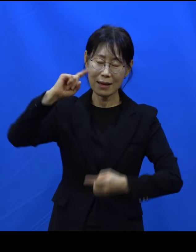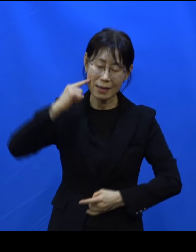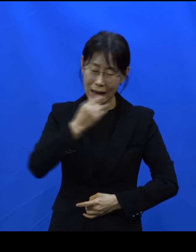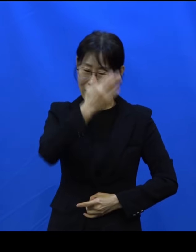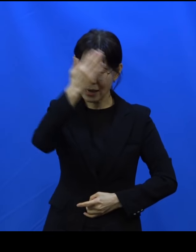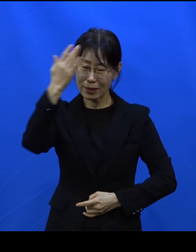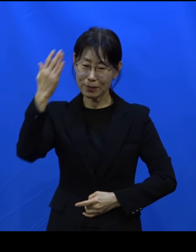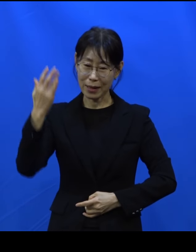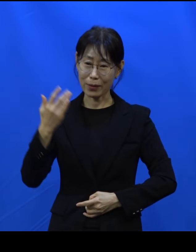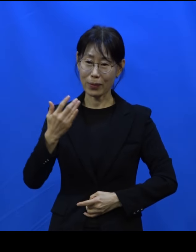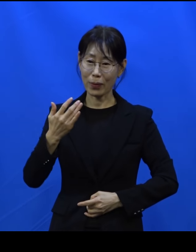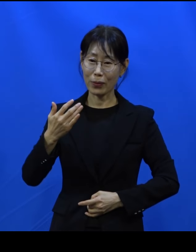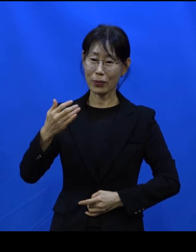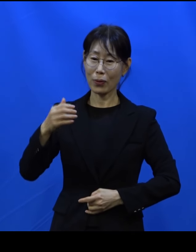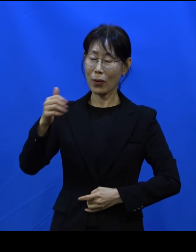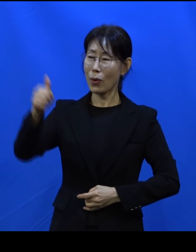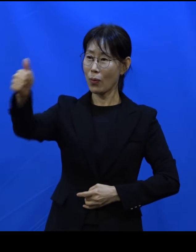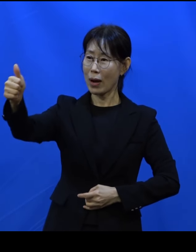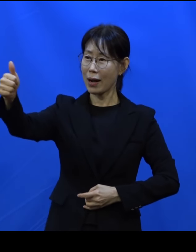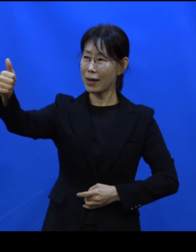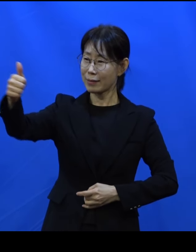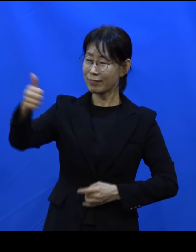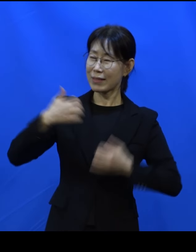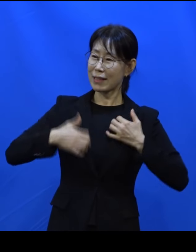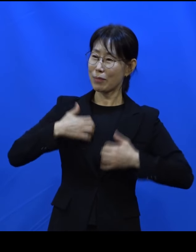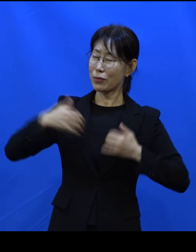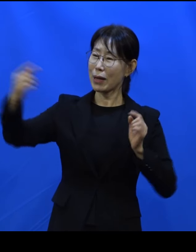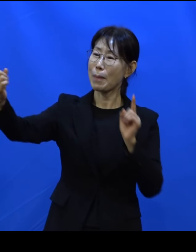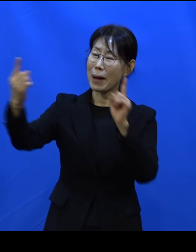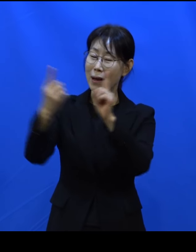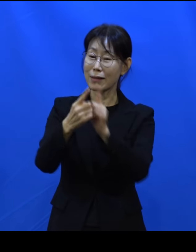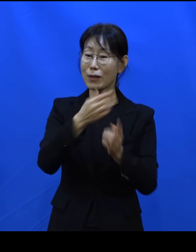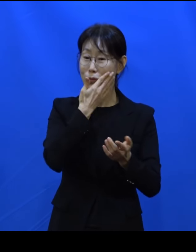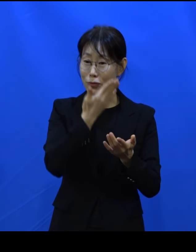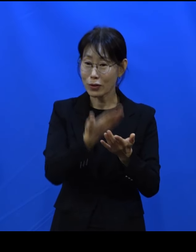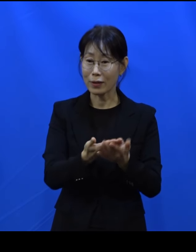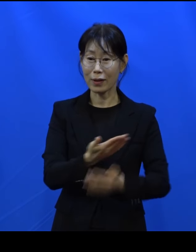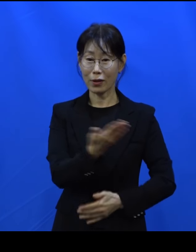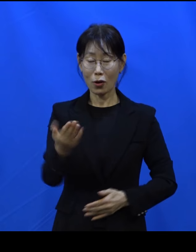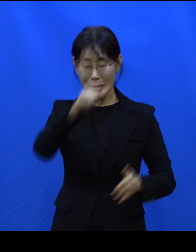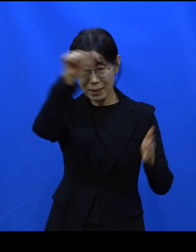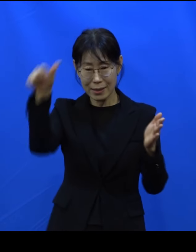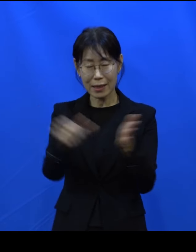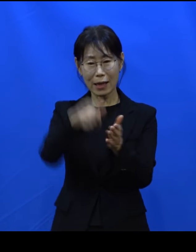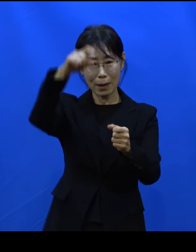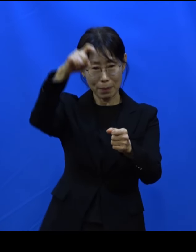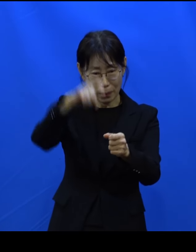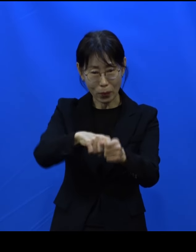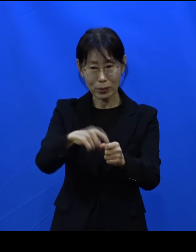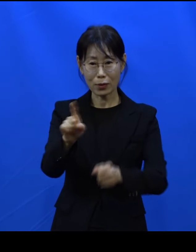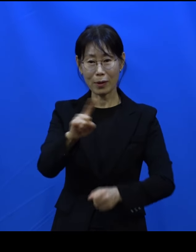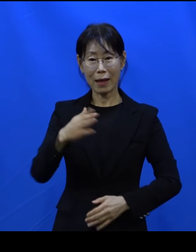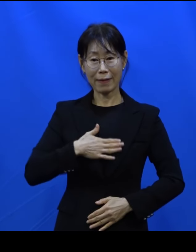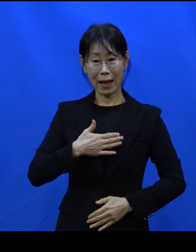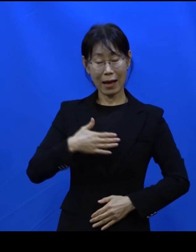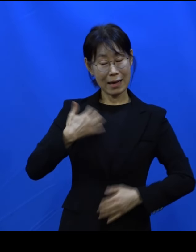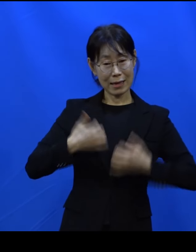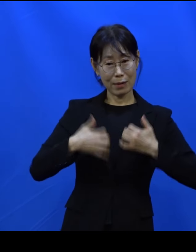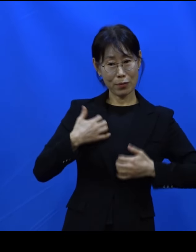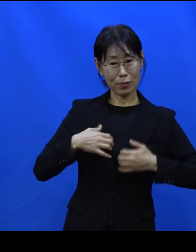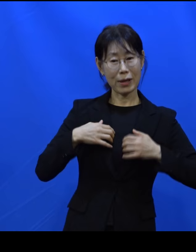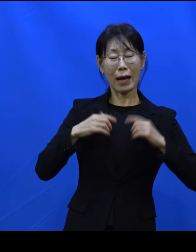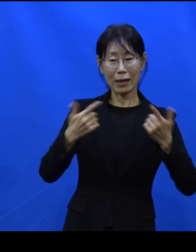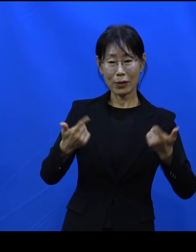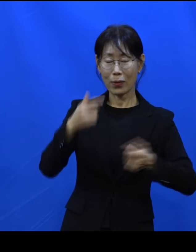그 신랑을 맞이하는 거죠. 그래서 우리의 궁극적인 목적은 우리 자신의 기쁨이 아니라